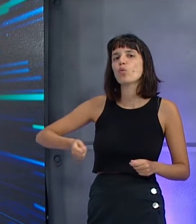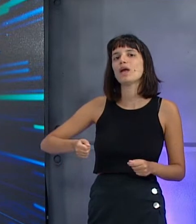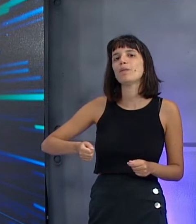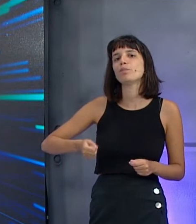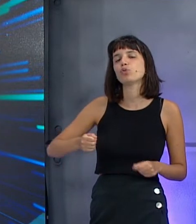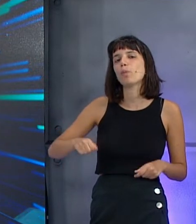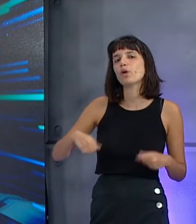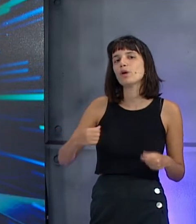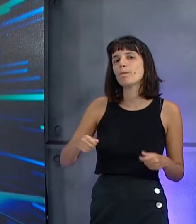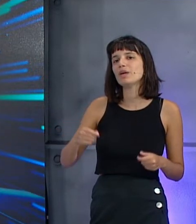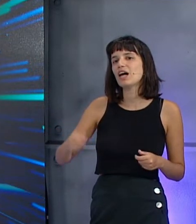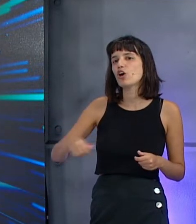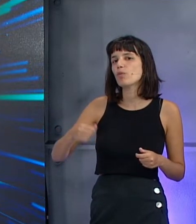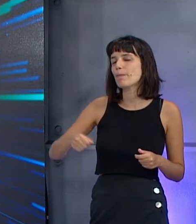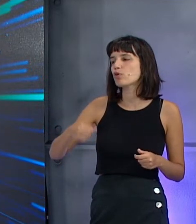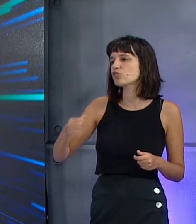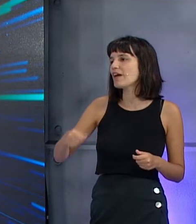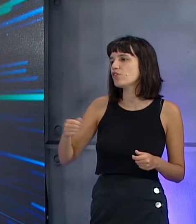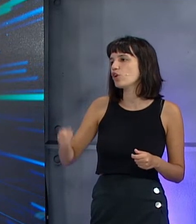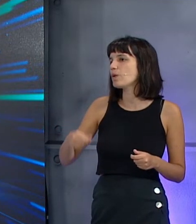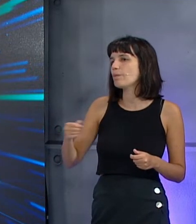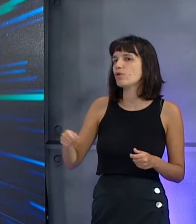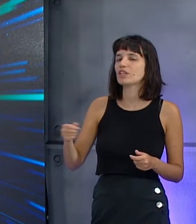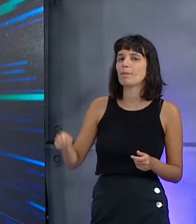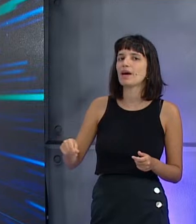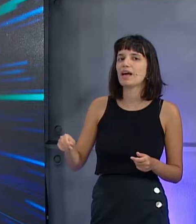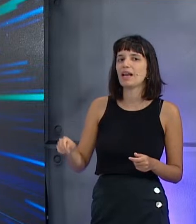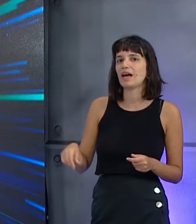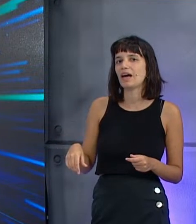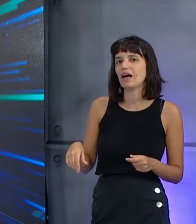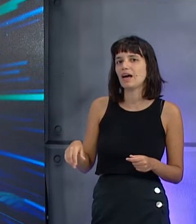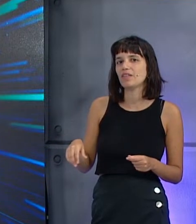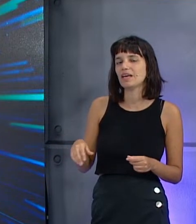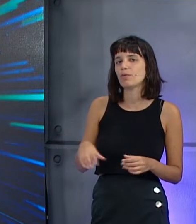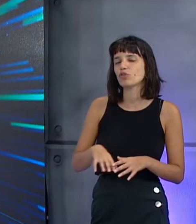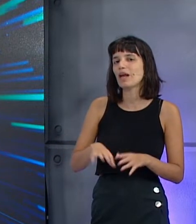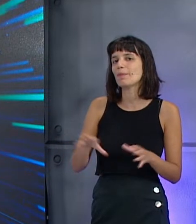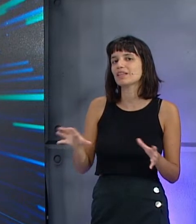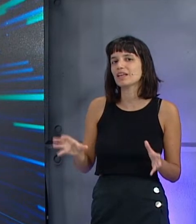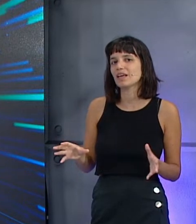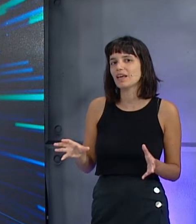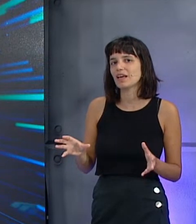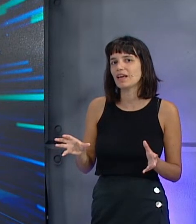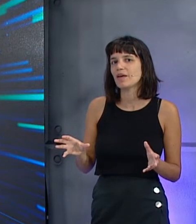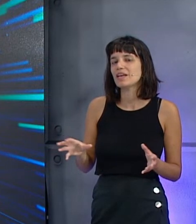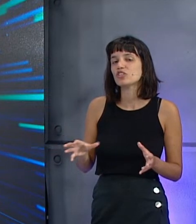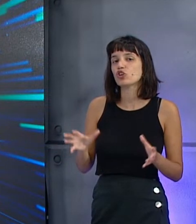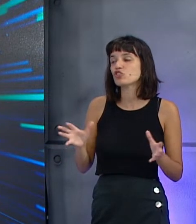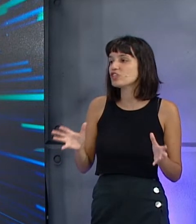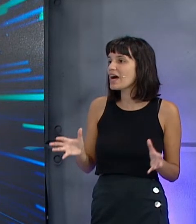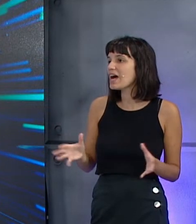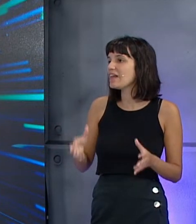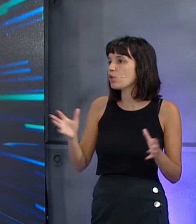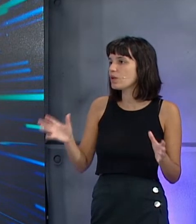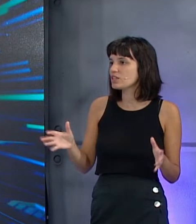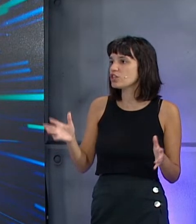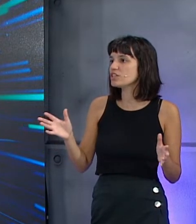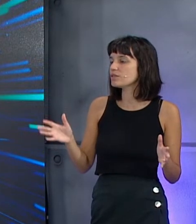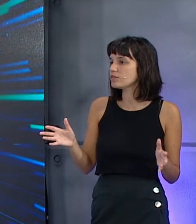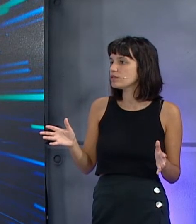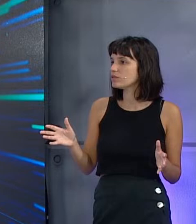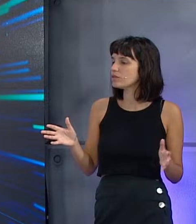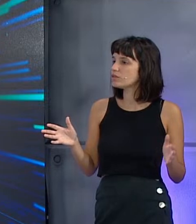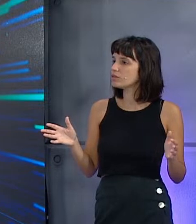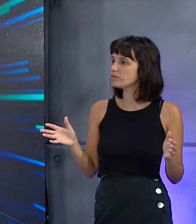indemnización, tu propio empleador va aportando como aporta para toda la parte social, las jubilaciones.